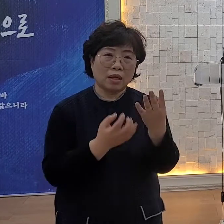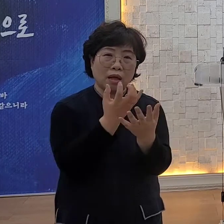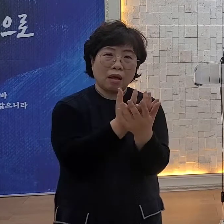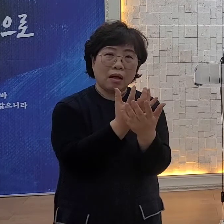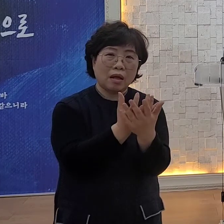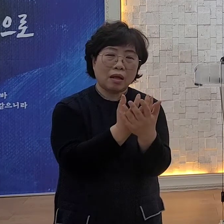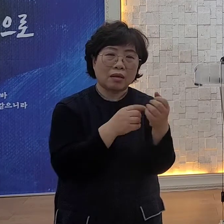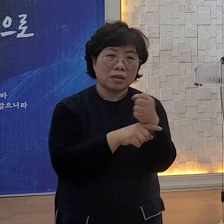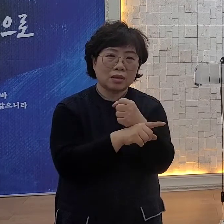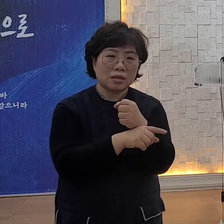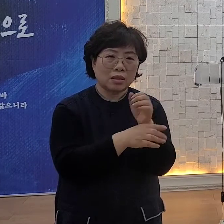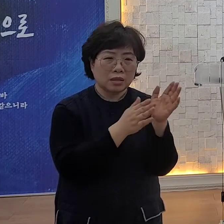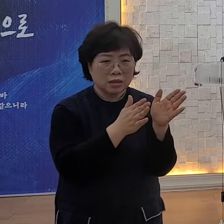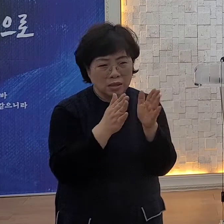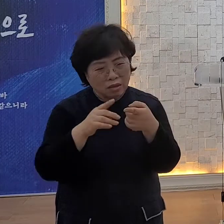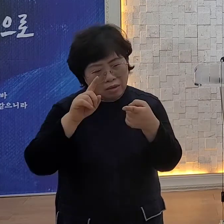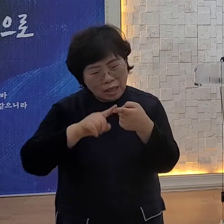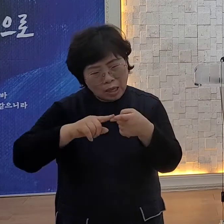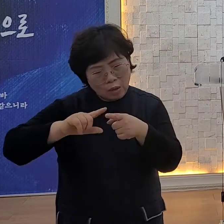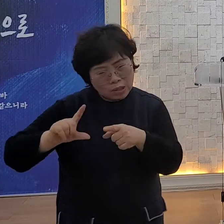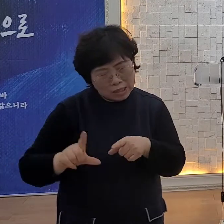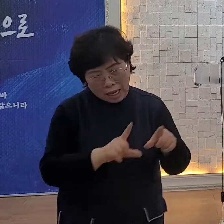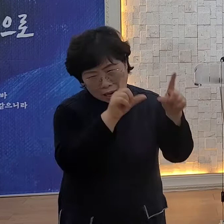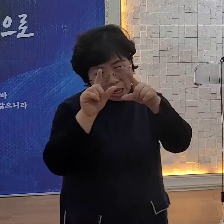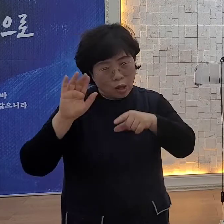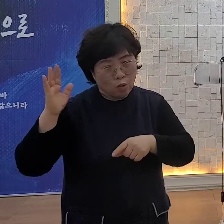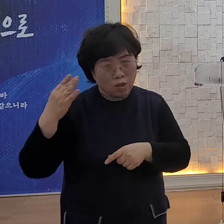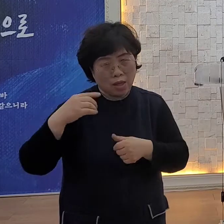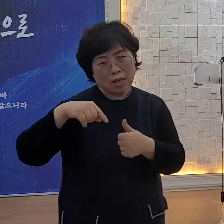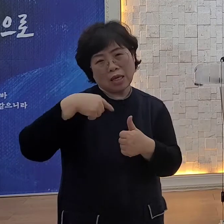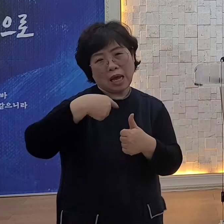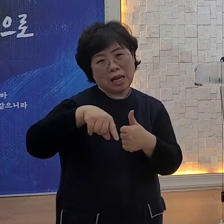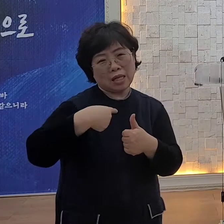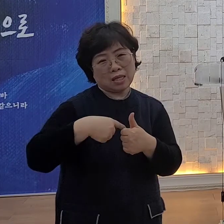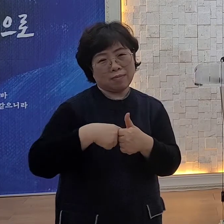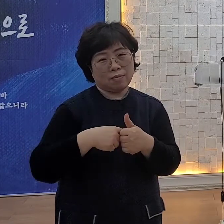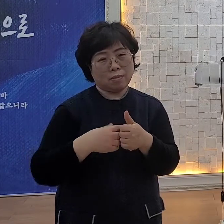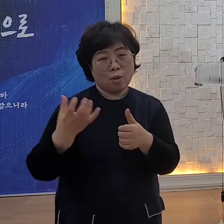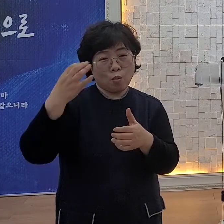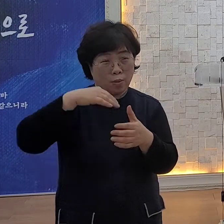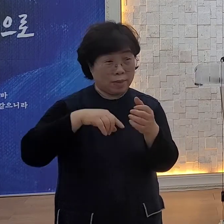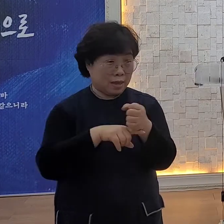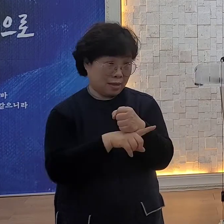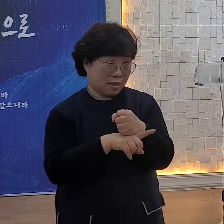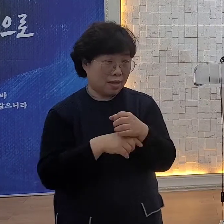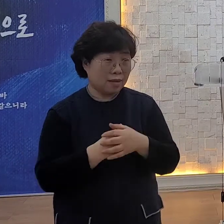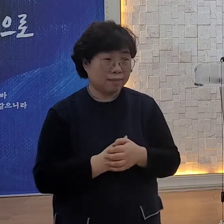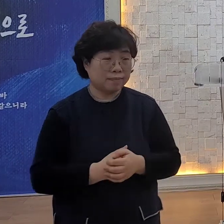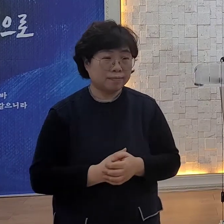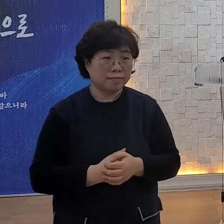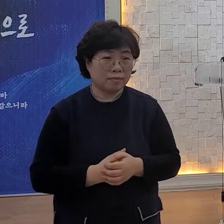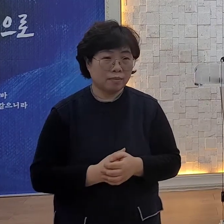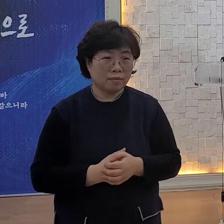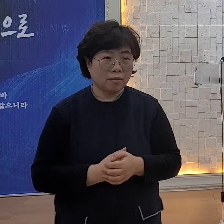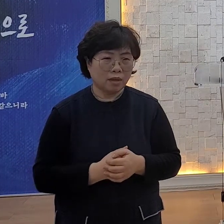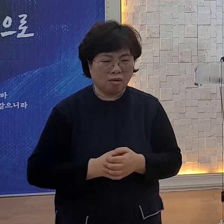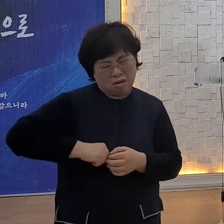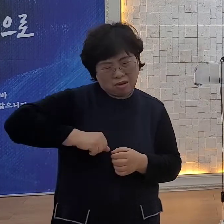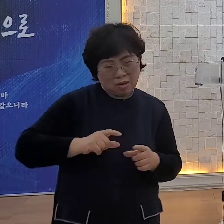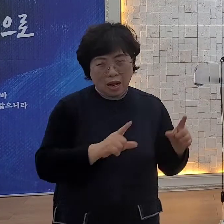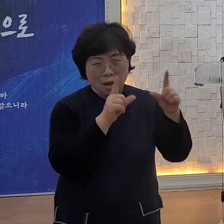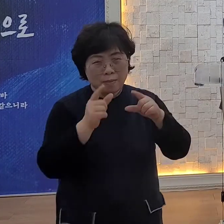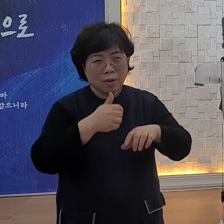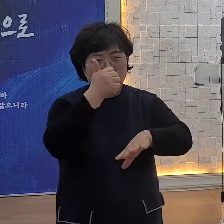살아야 한다라는 것을 이렇게 교훈하고 있는 중요한 사자성어를 하는 거죠. 그냥 제가 오늘